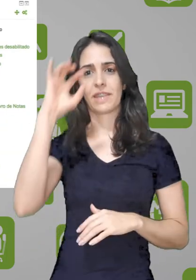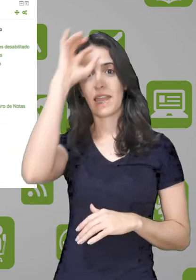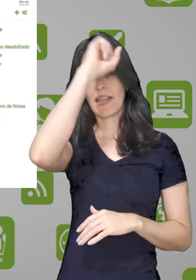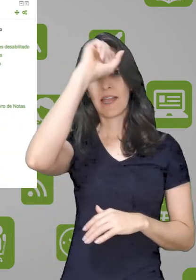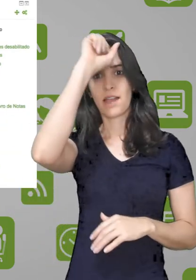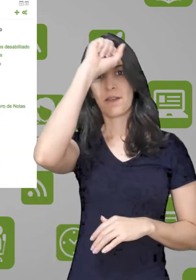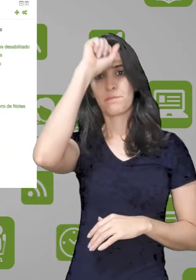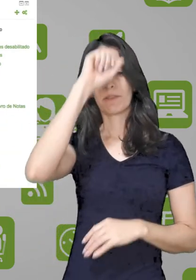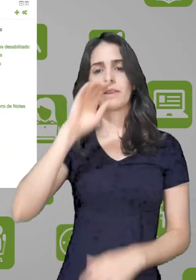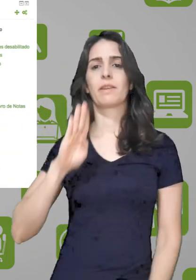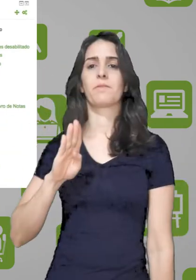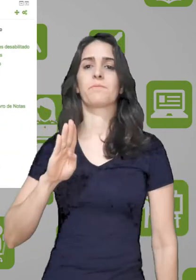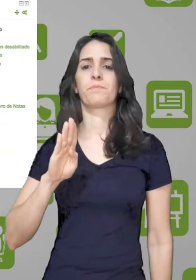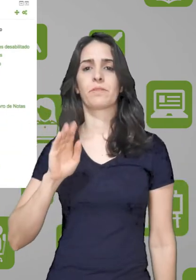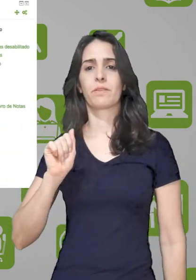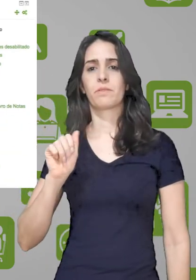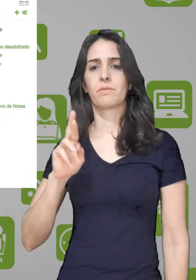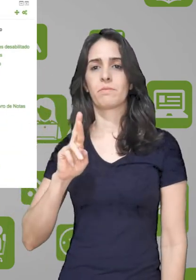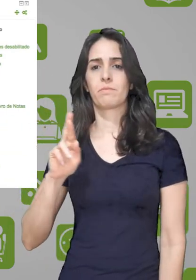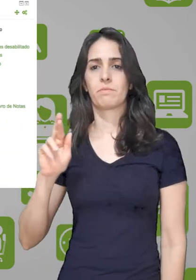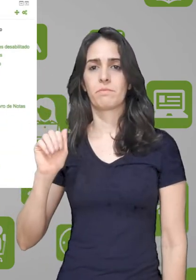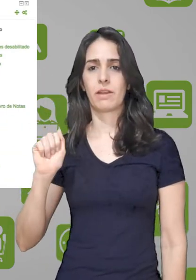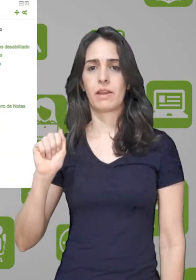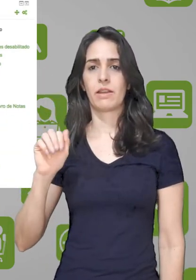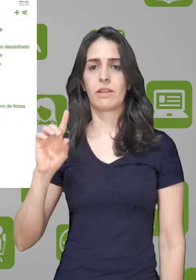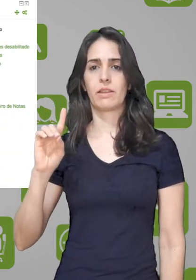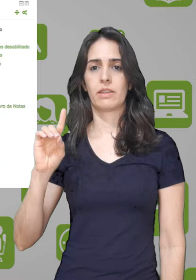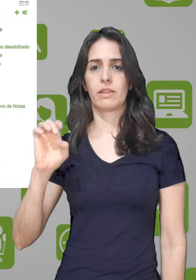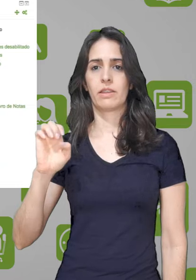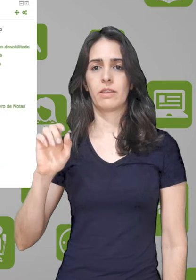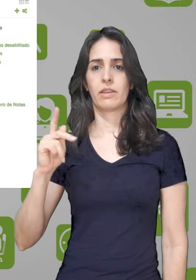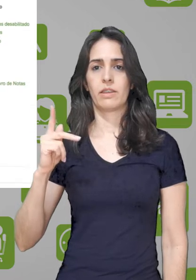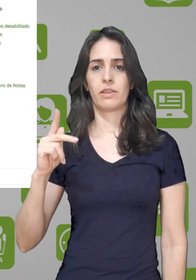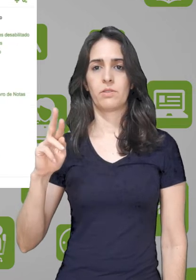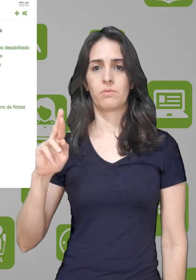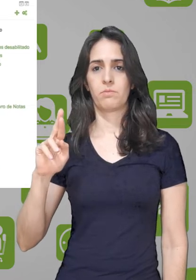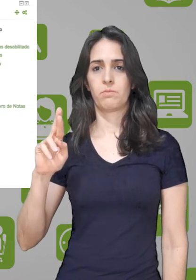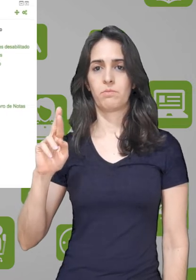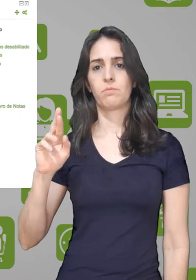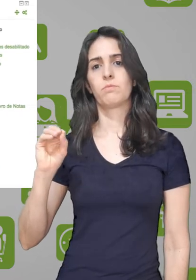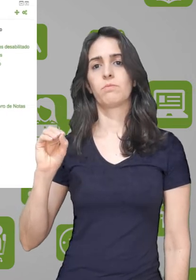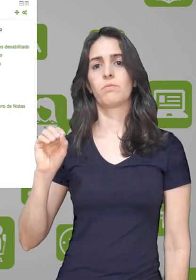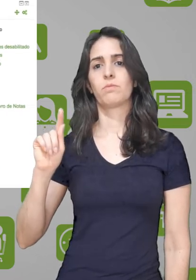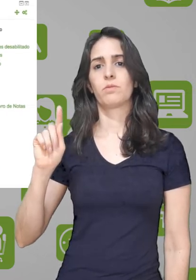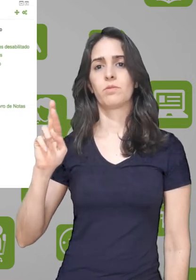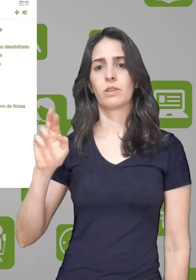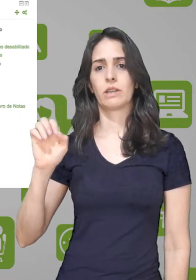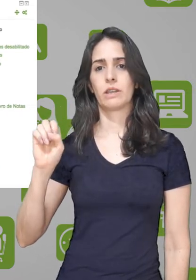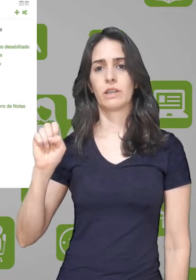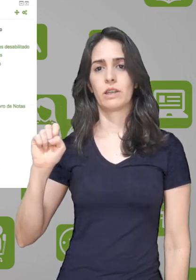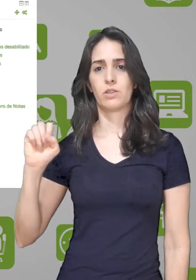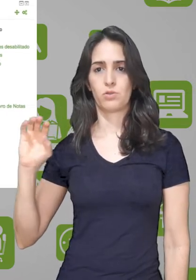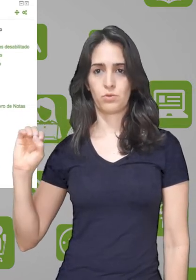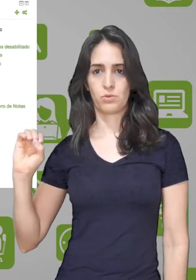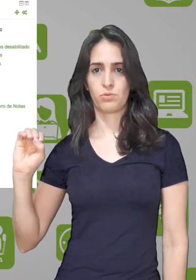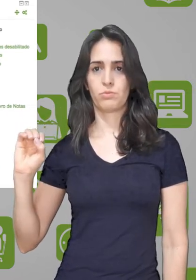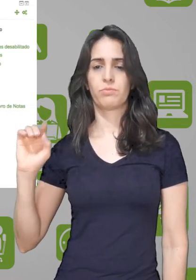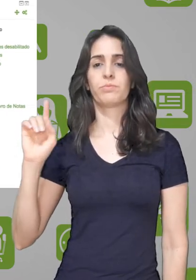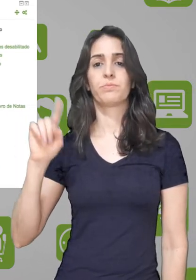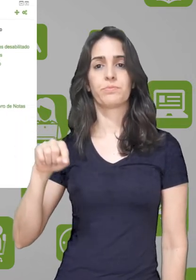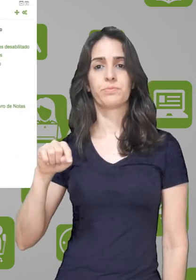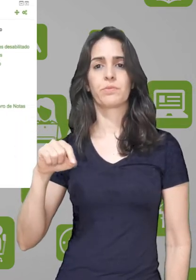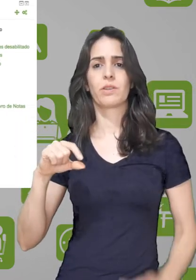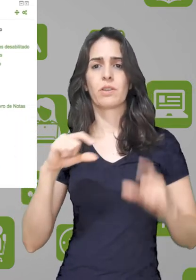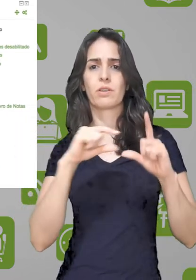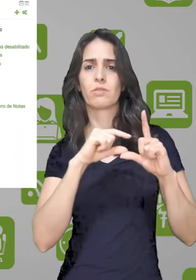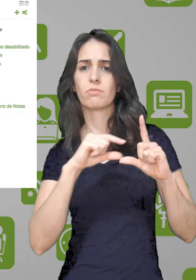nós vamos explorar a barra de progresso. A barra de progresso é um plugin do tipo bloco e mais um dos